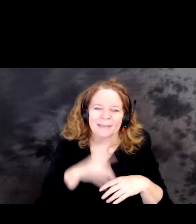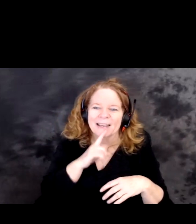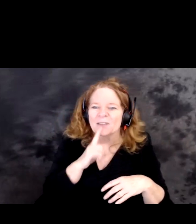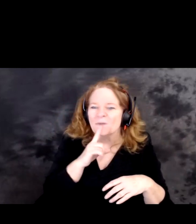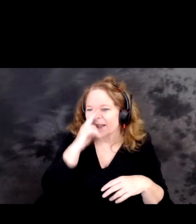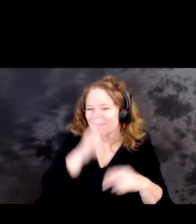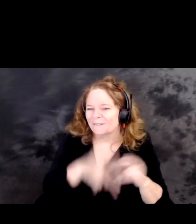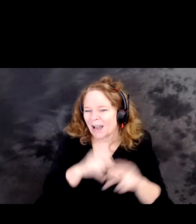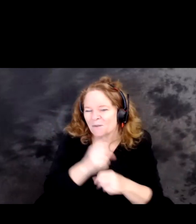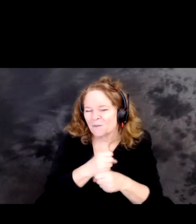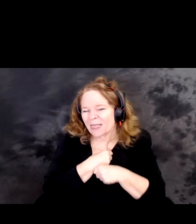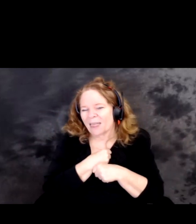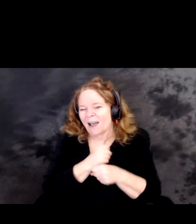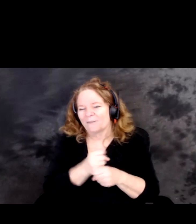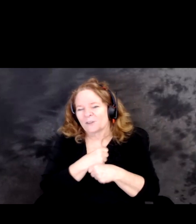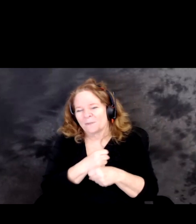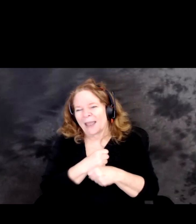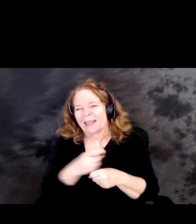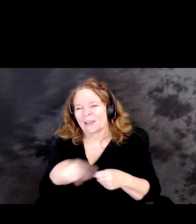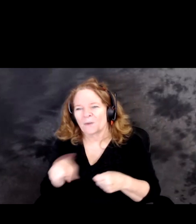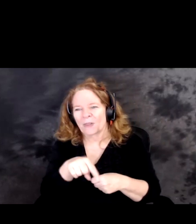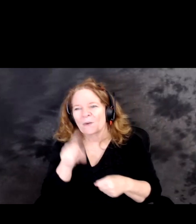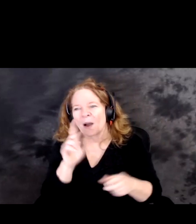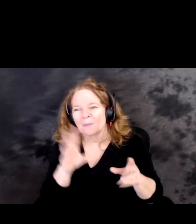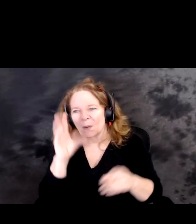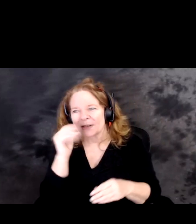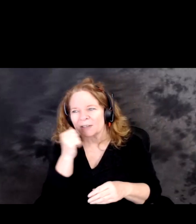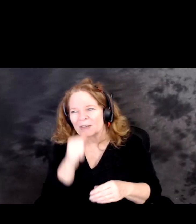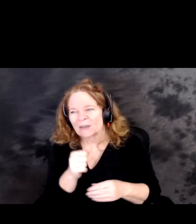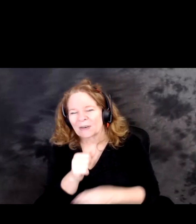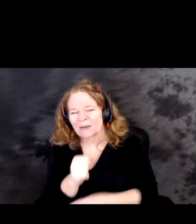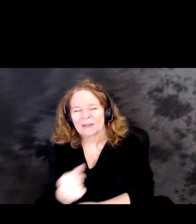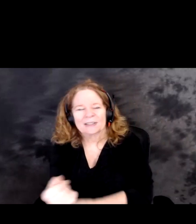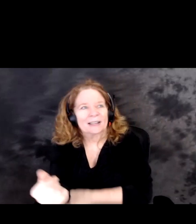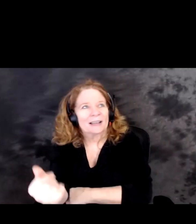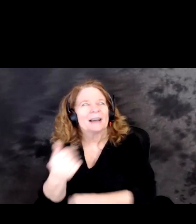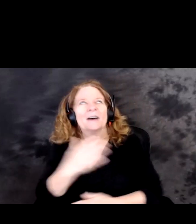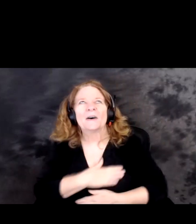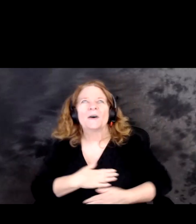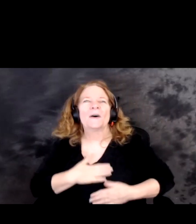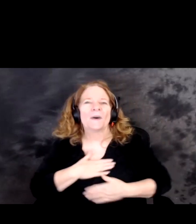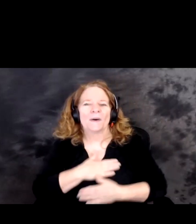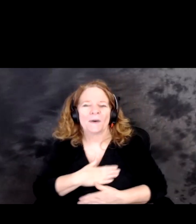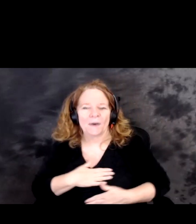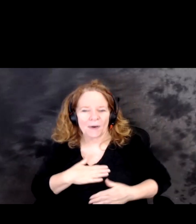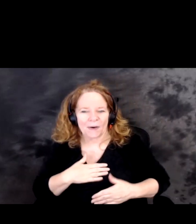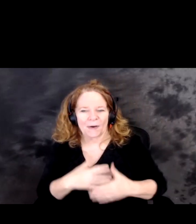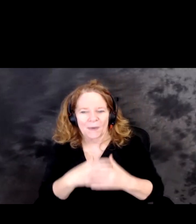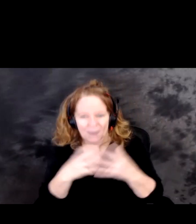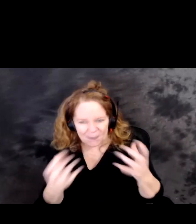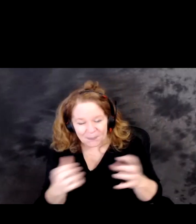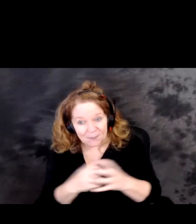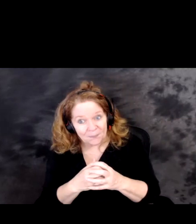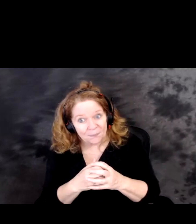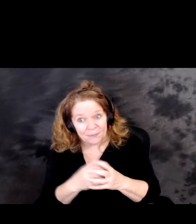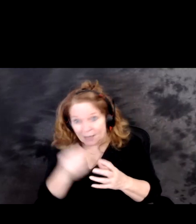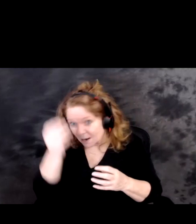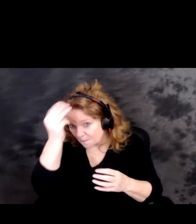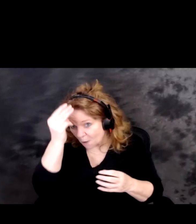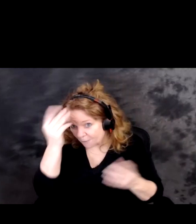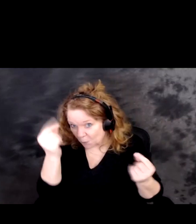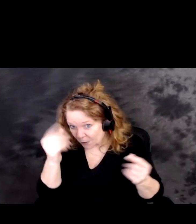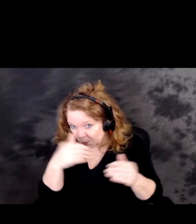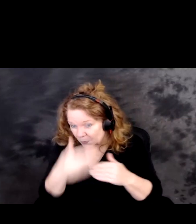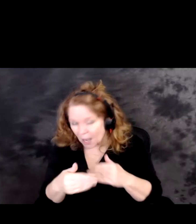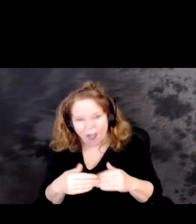abeja. Nos encanta hacer manualidades en este show. Es el mejor tiempo. Está